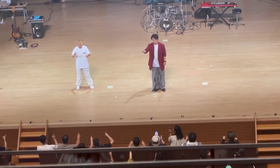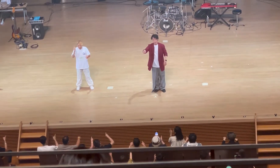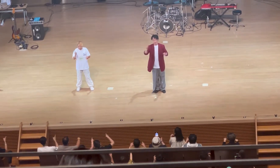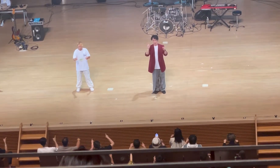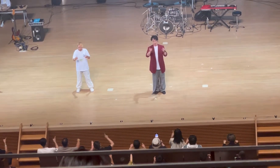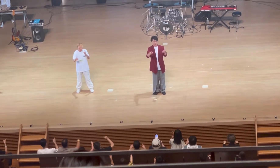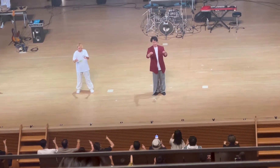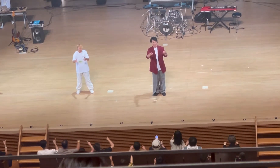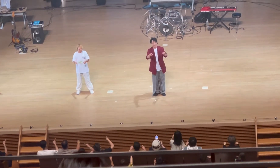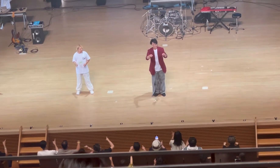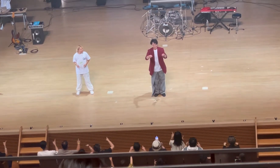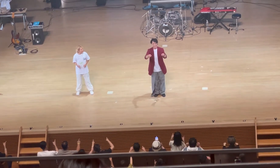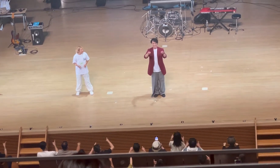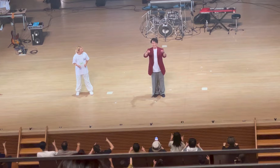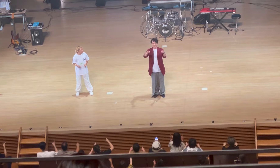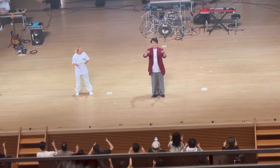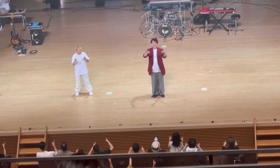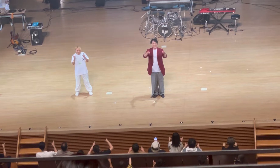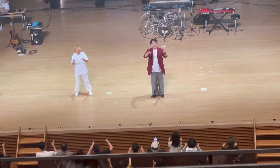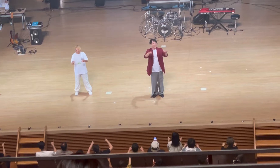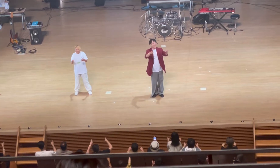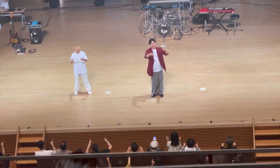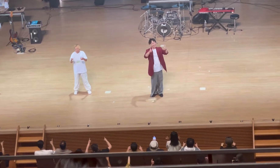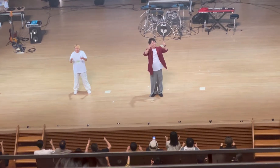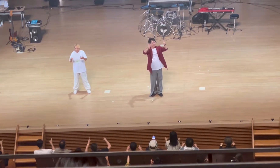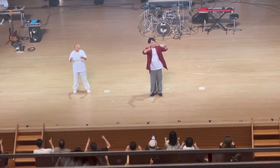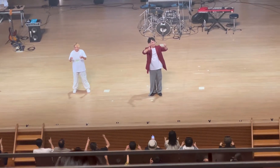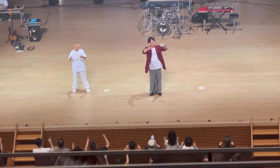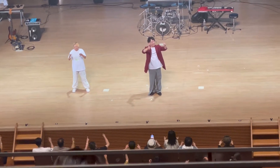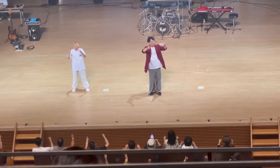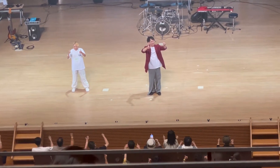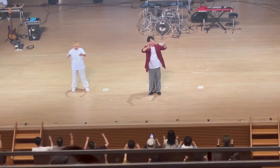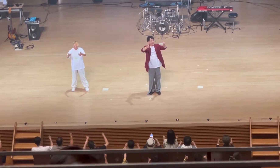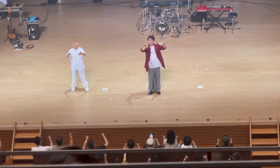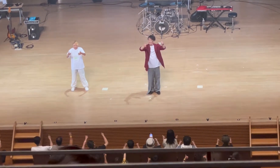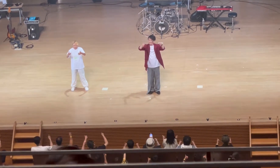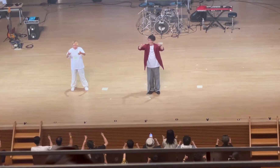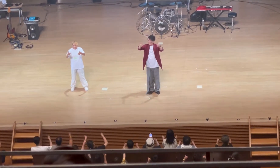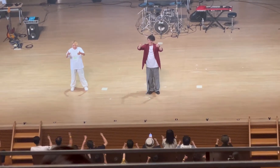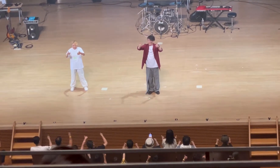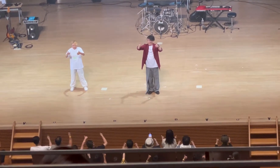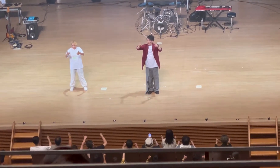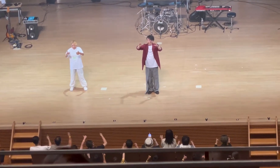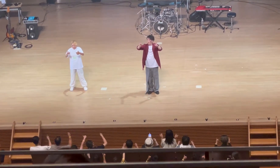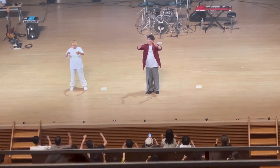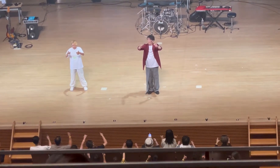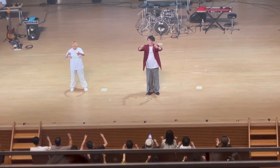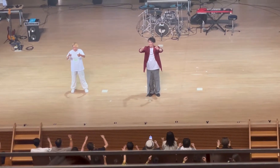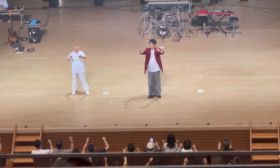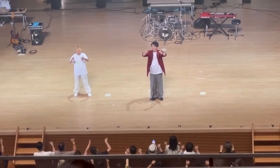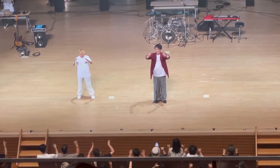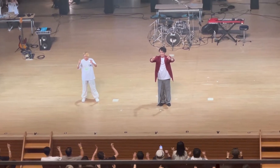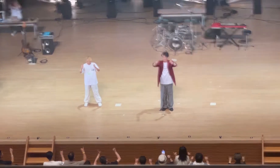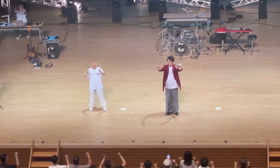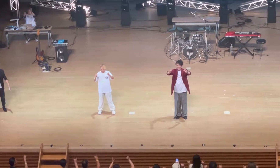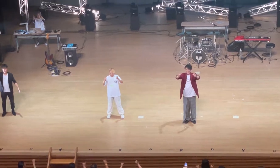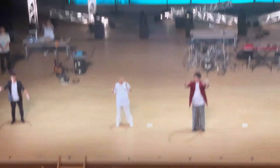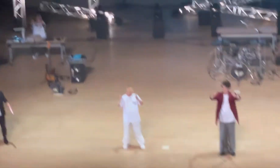はい、そ。え、そう、そうそう、次、たー。親指た。チー、ごめんなさい、小指当ててください。